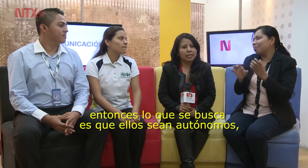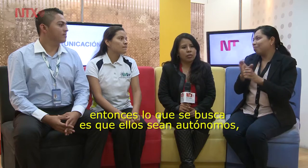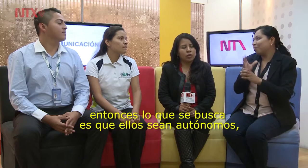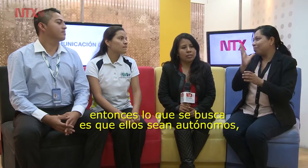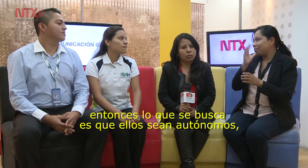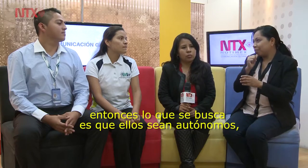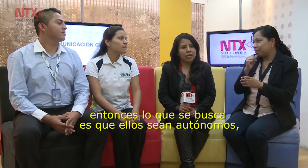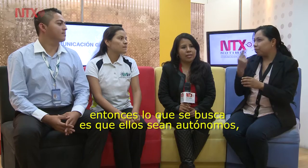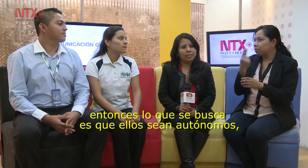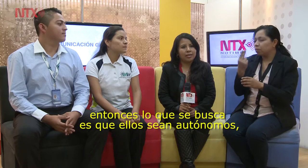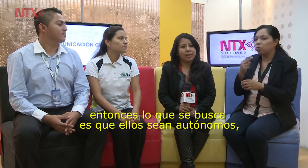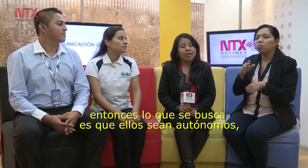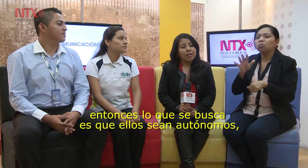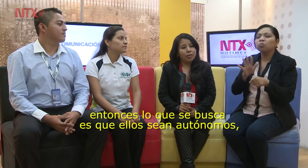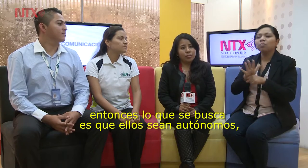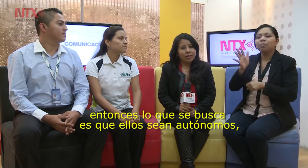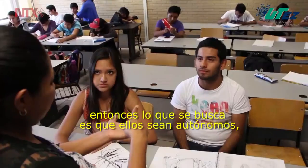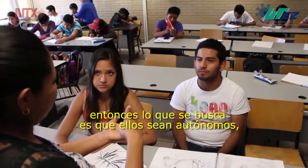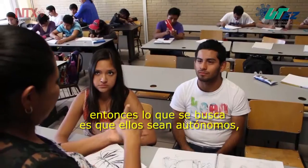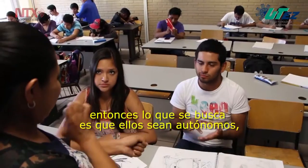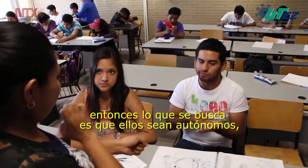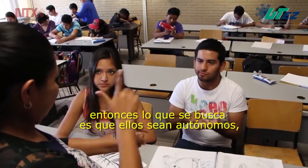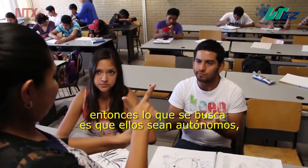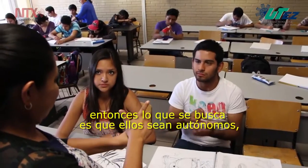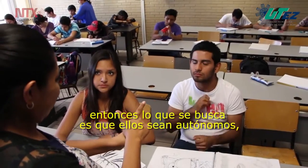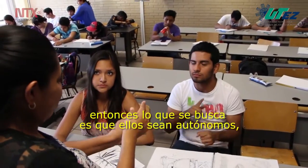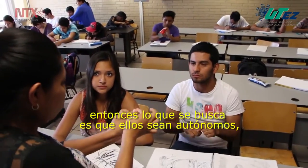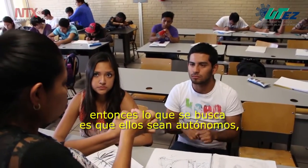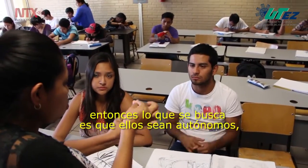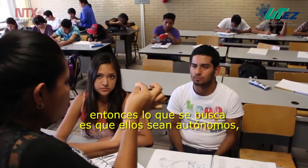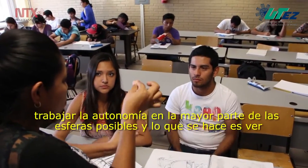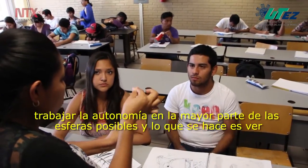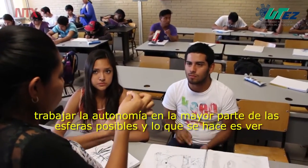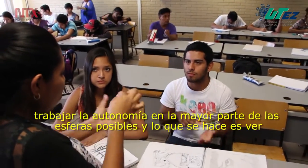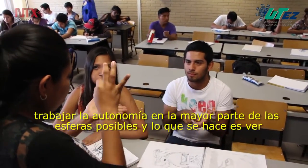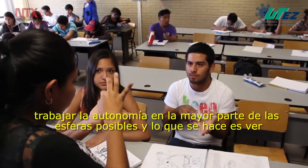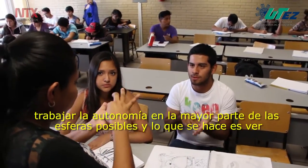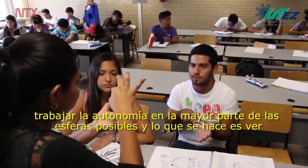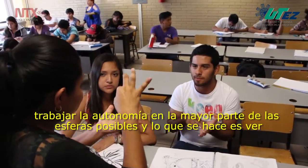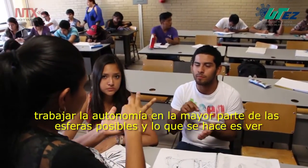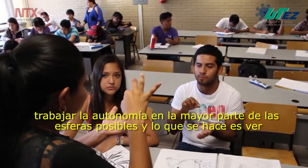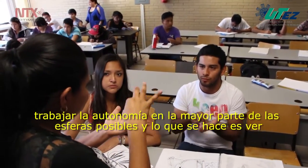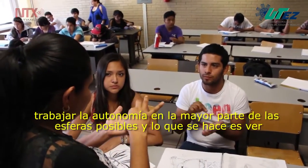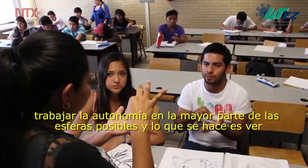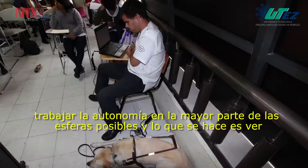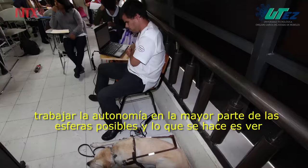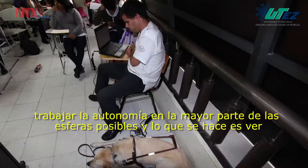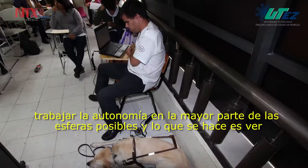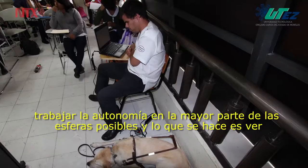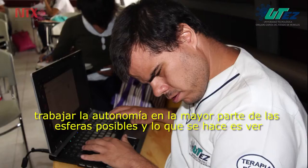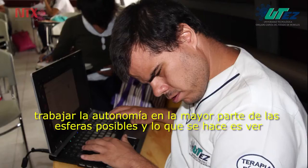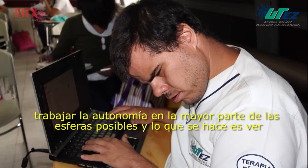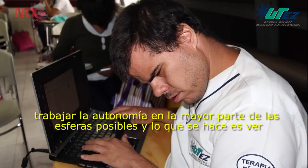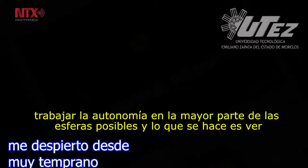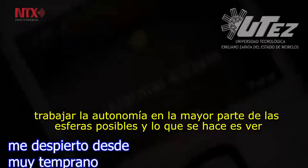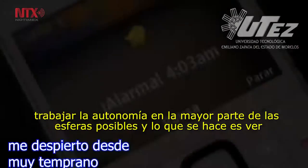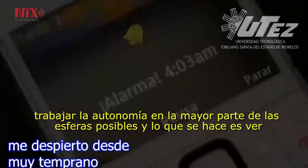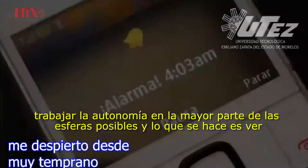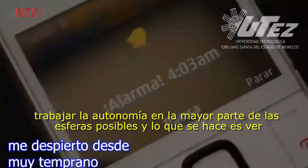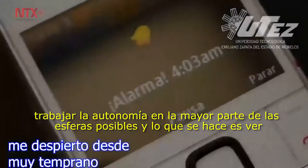lo que se busca es que ellos sean autónomos, ¿no? Trabajar la autonomía en la mayor parte o en las esferas posibles, y lo que se hace